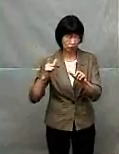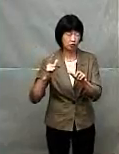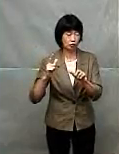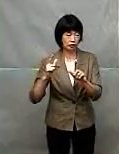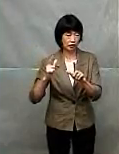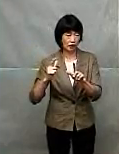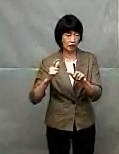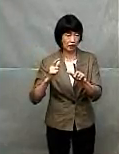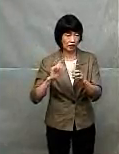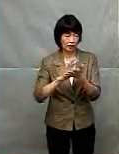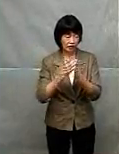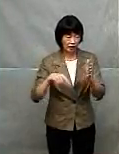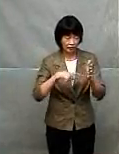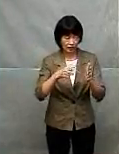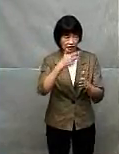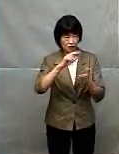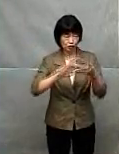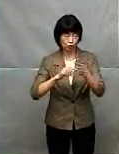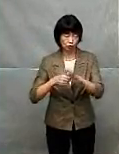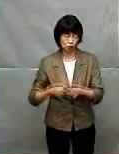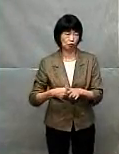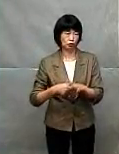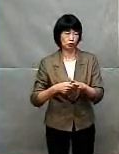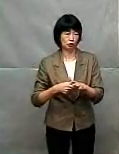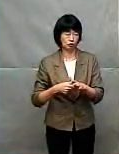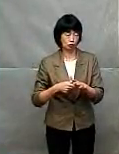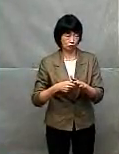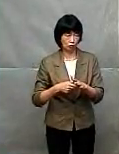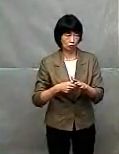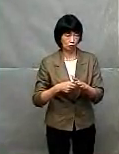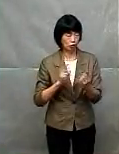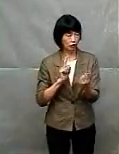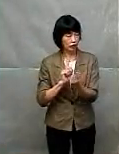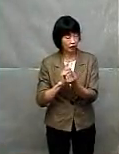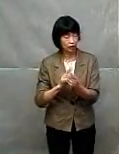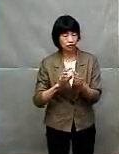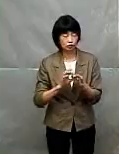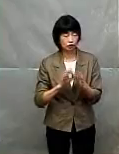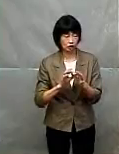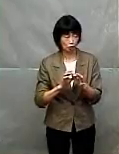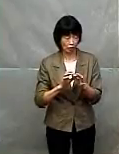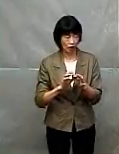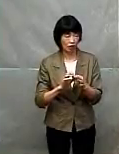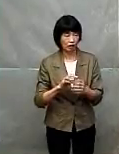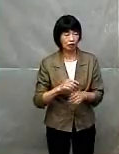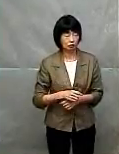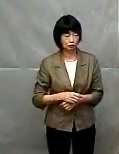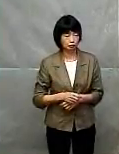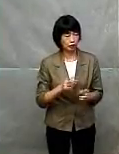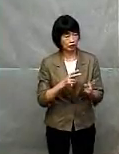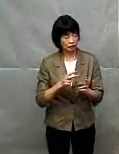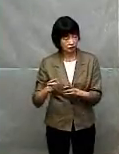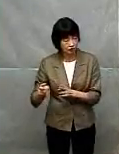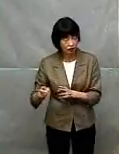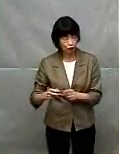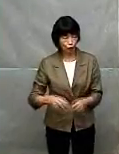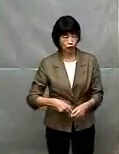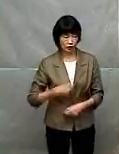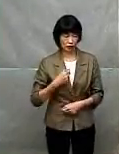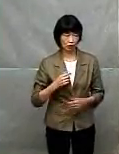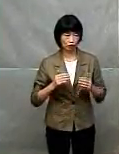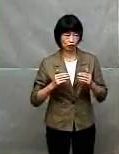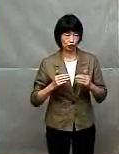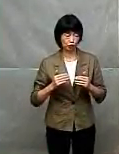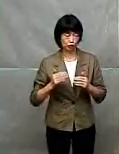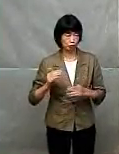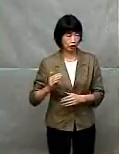県内市町村の対応につきましては、総じて言えば、制度を健全に発展させて、い